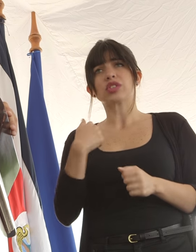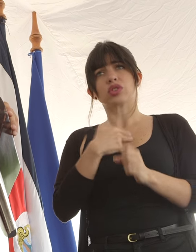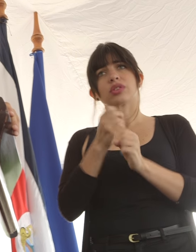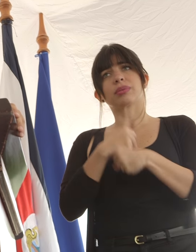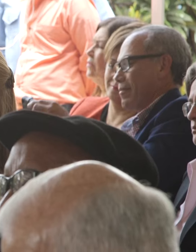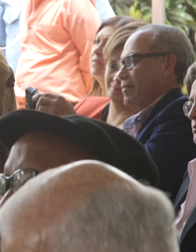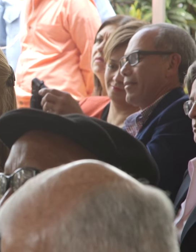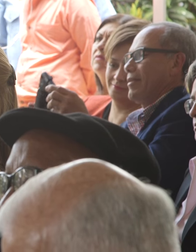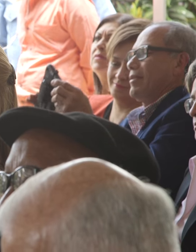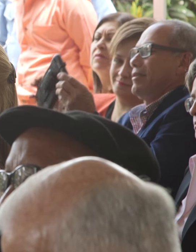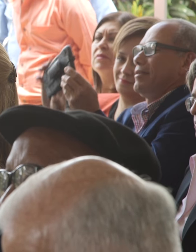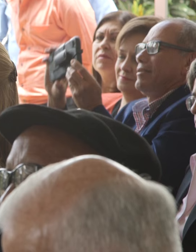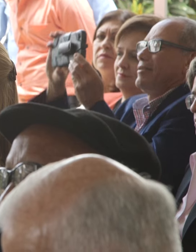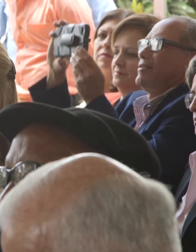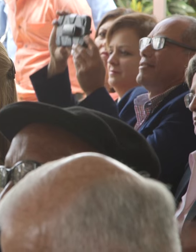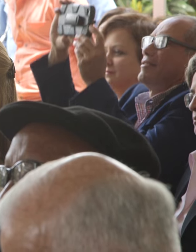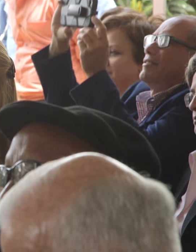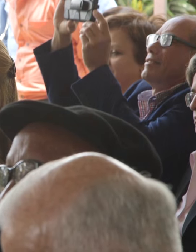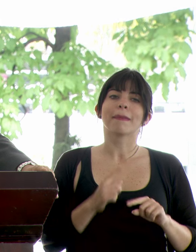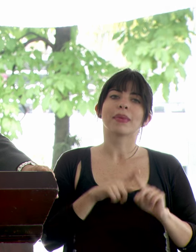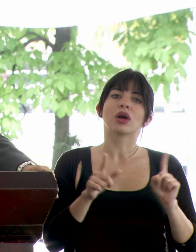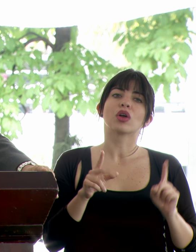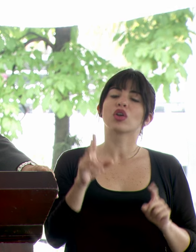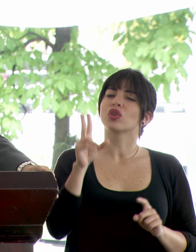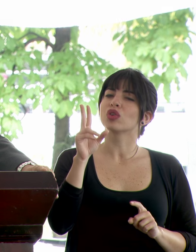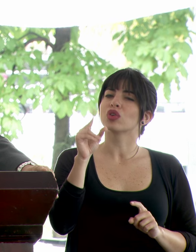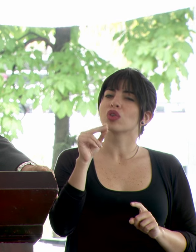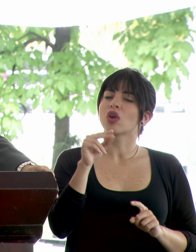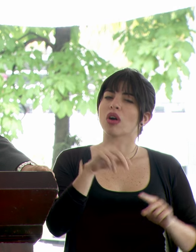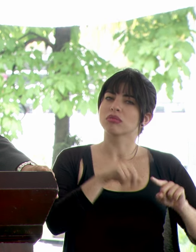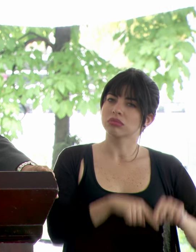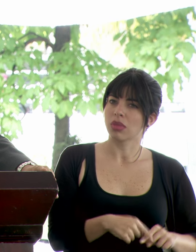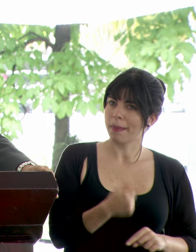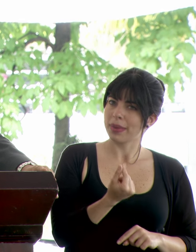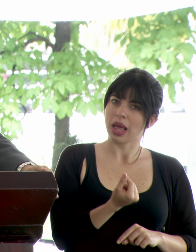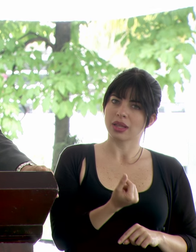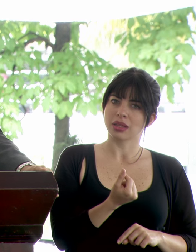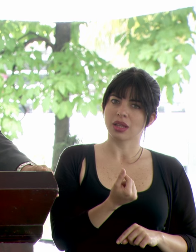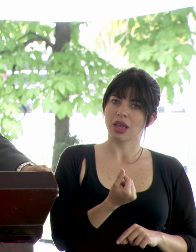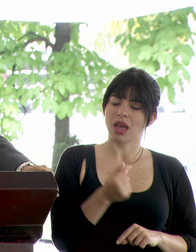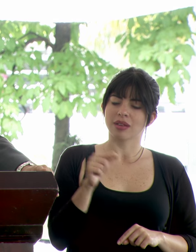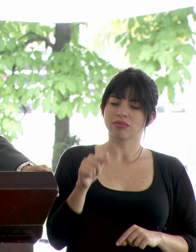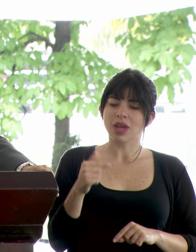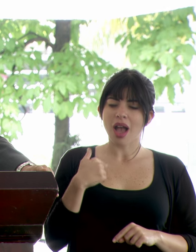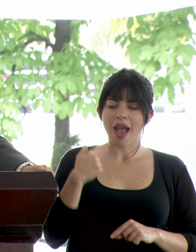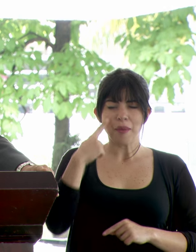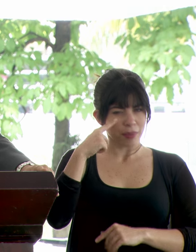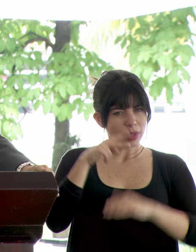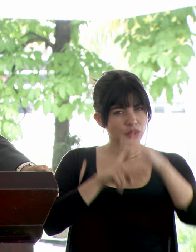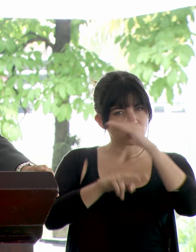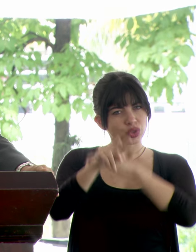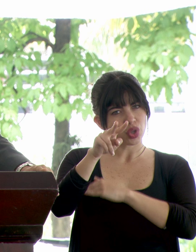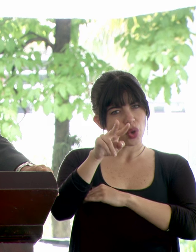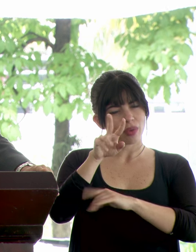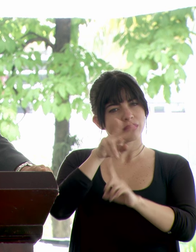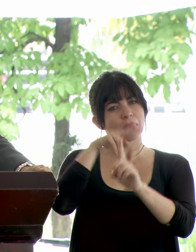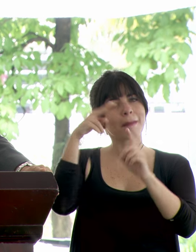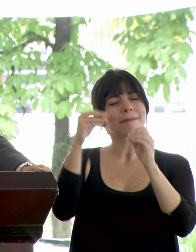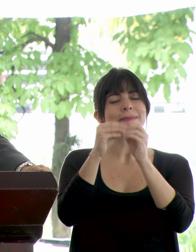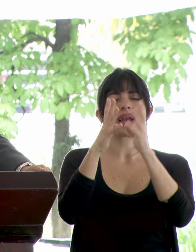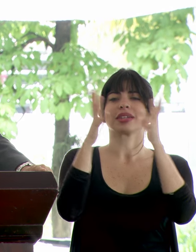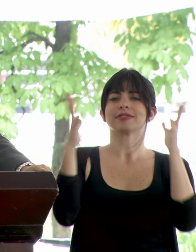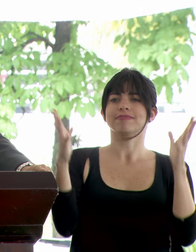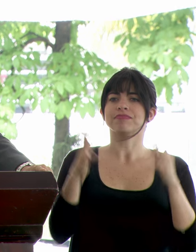haciendo. Pero no es la plata. Es la visión. Es la perspectiva mayor.